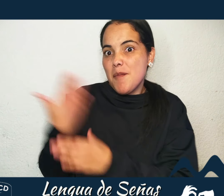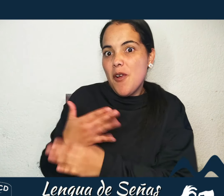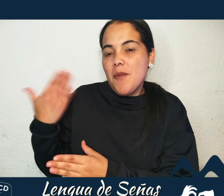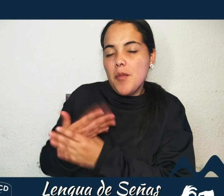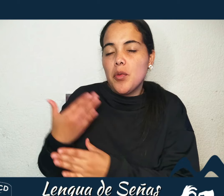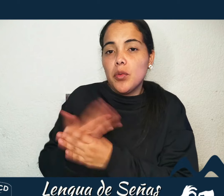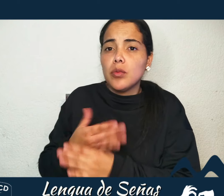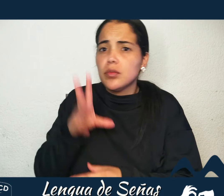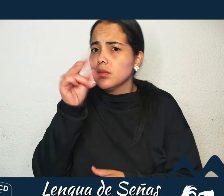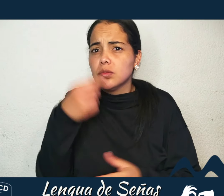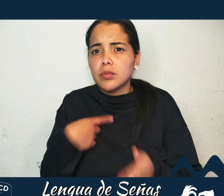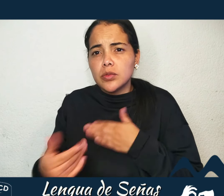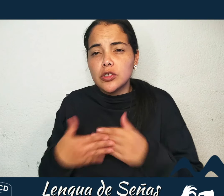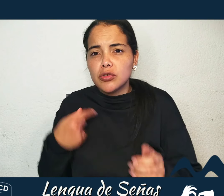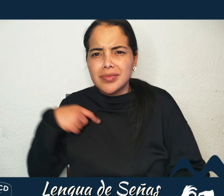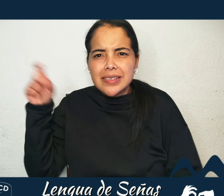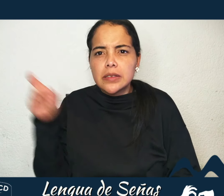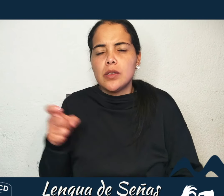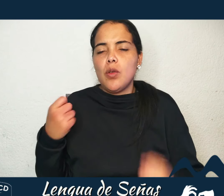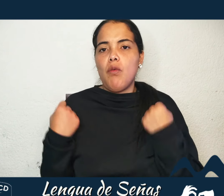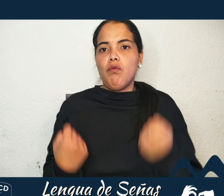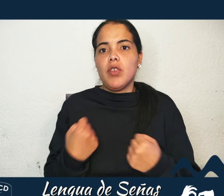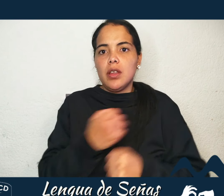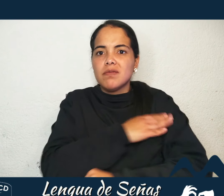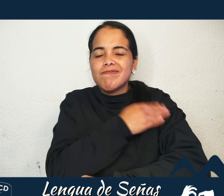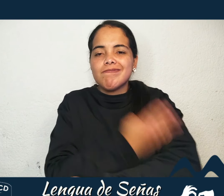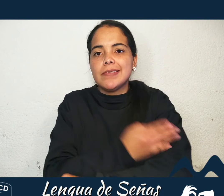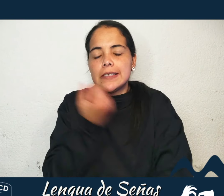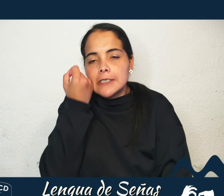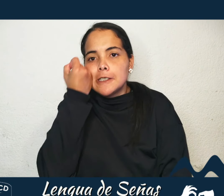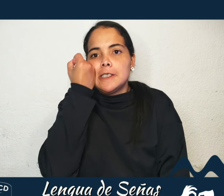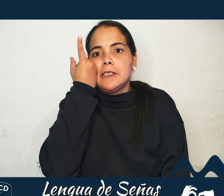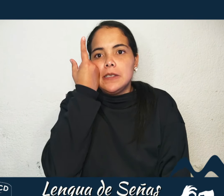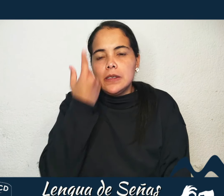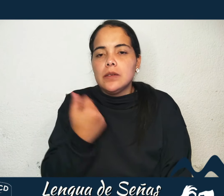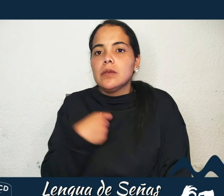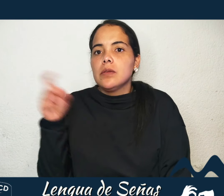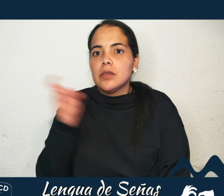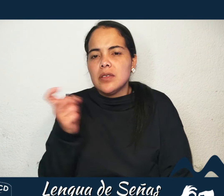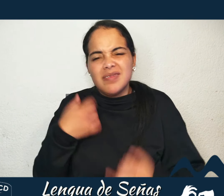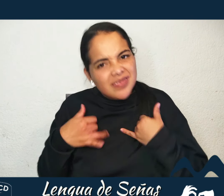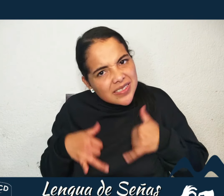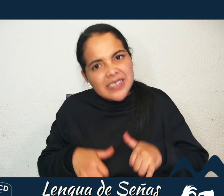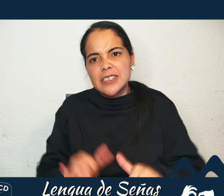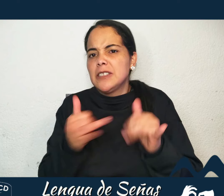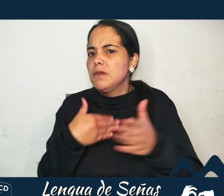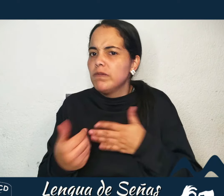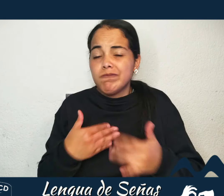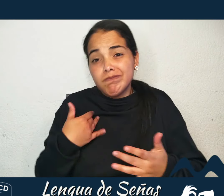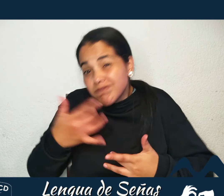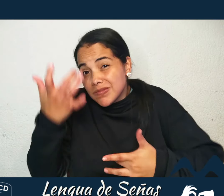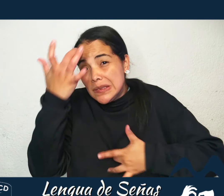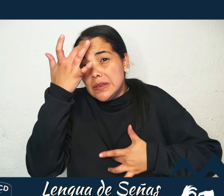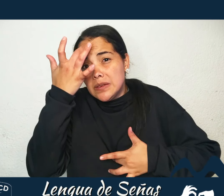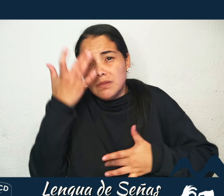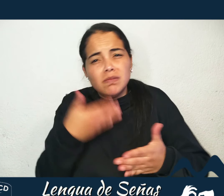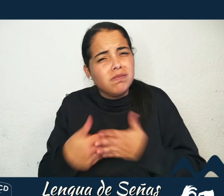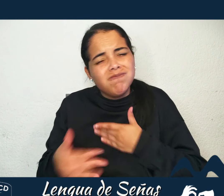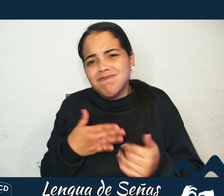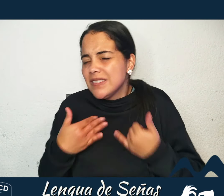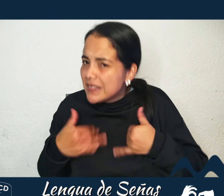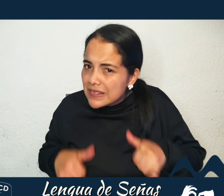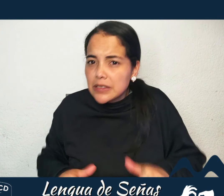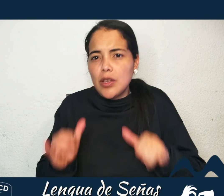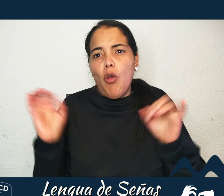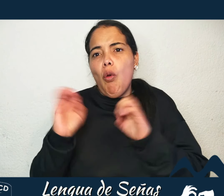perspectiva, desde el propio interior de Pablo, que tendría la fortaleza suficiente para seguir adelante aún a pesar